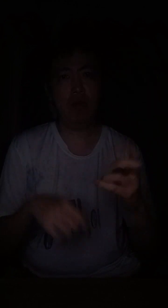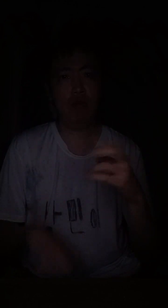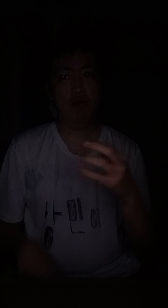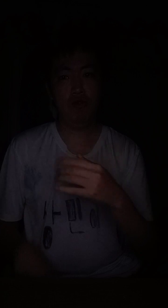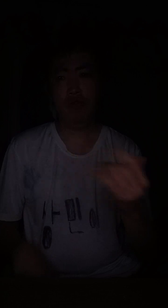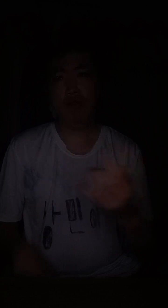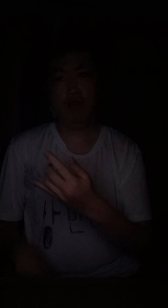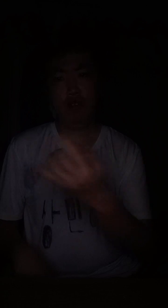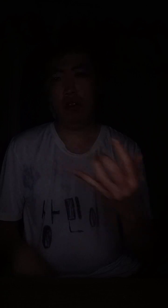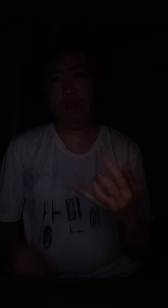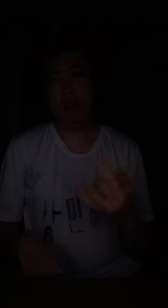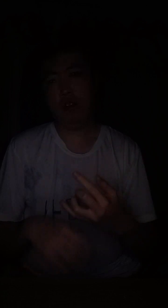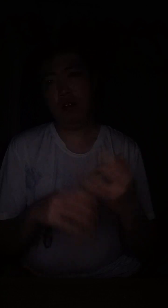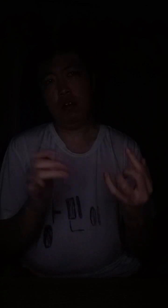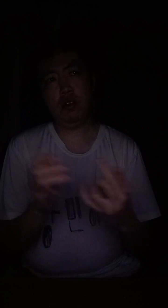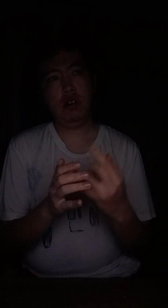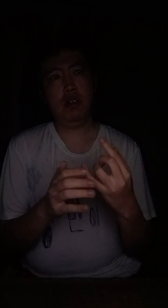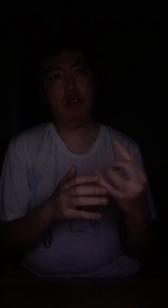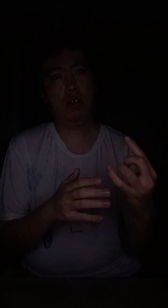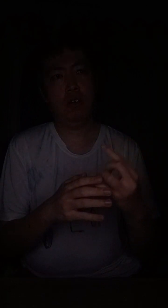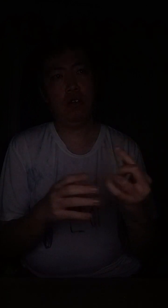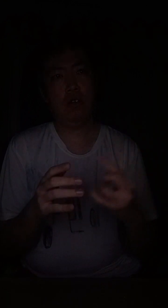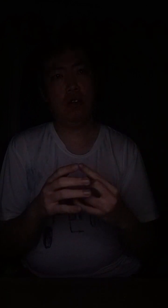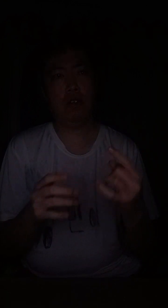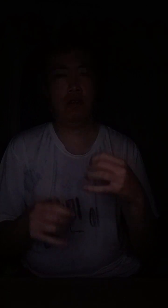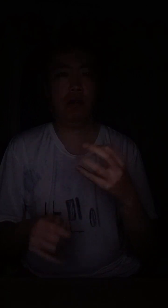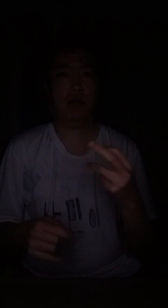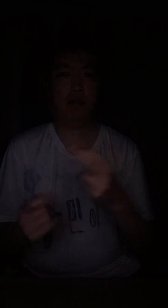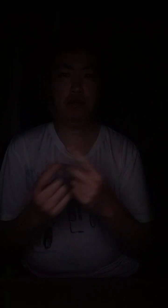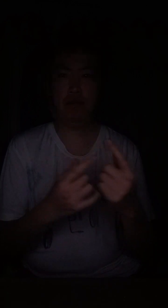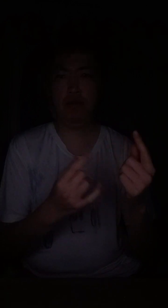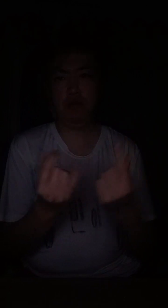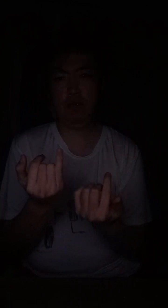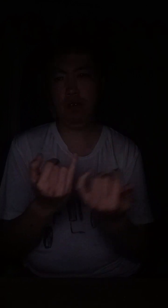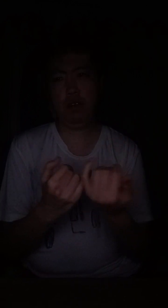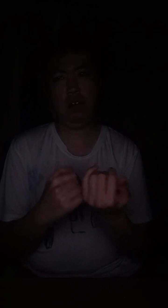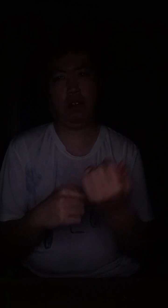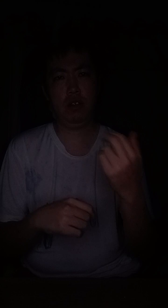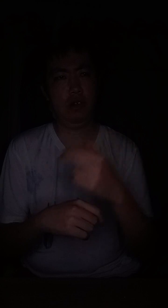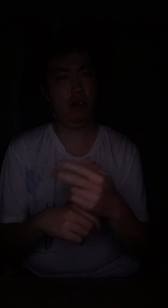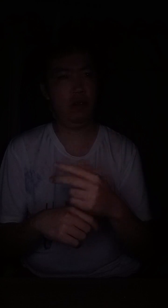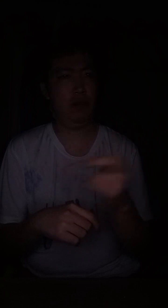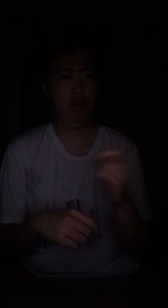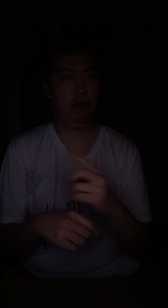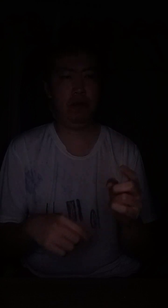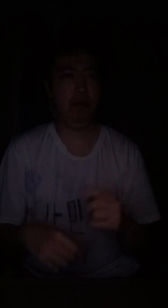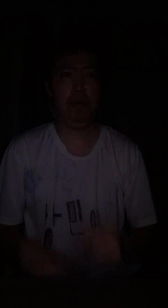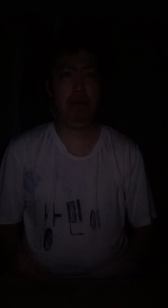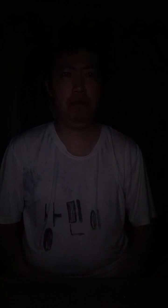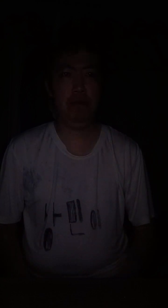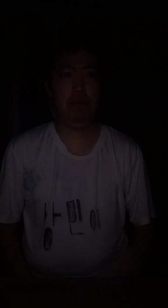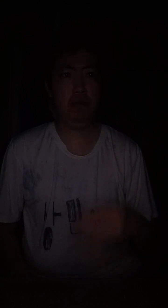여전히 5천여 건을 넘고 있습니다. 하지만 막상 몰카를 잡아내기는 쉽지 않습니다. 정기적으로